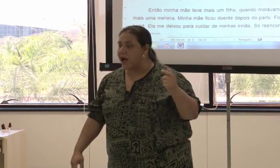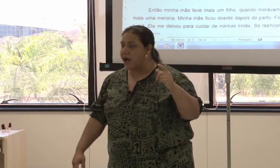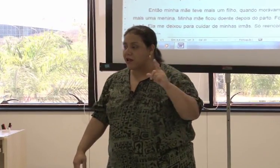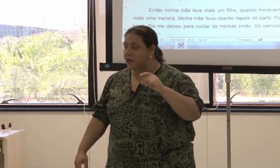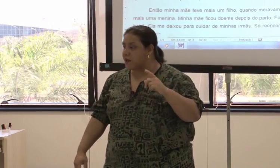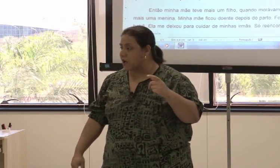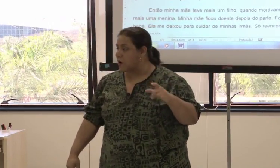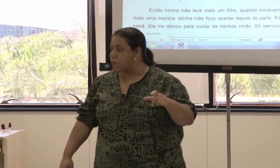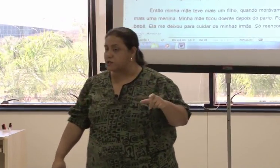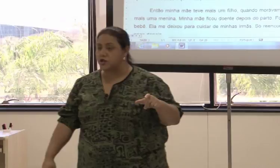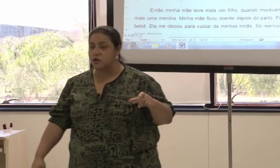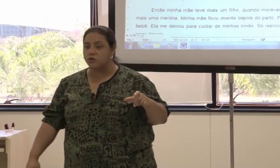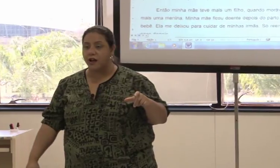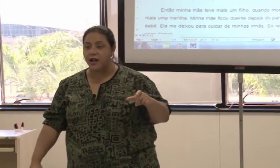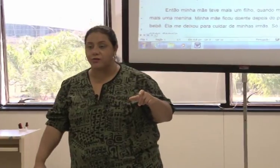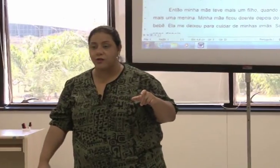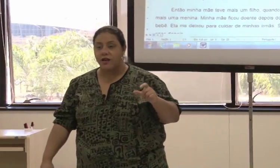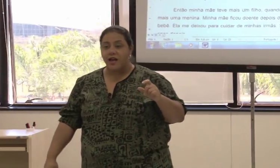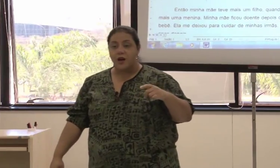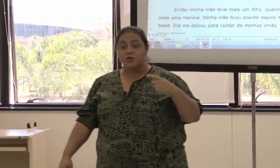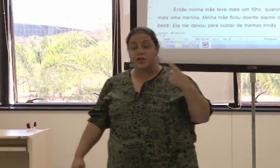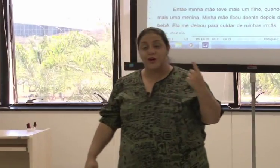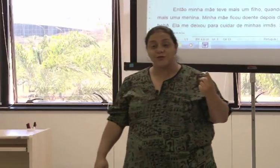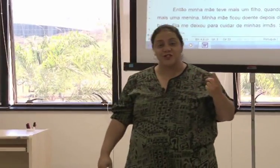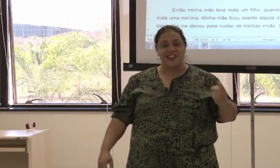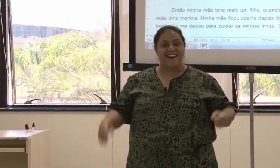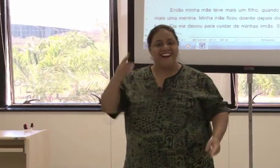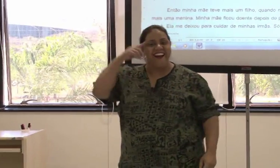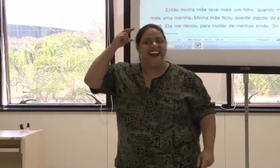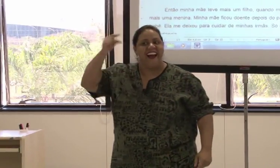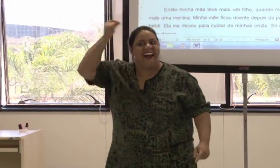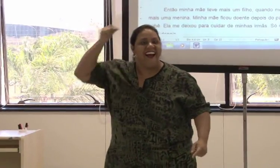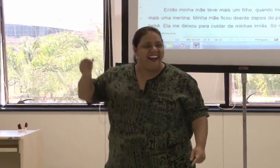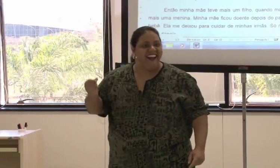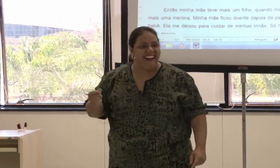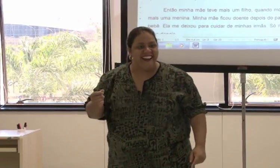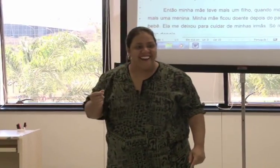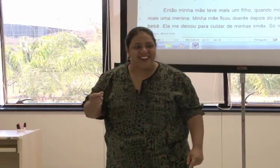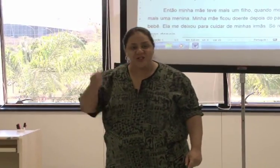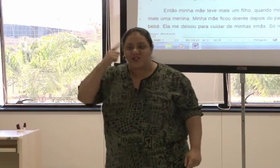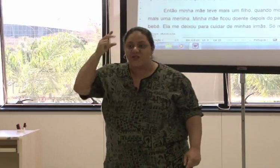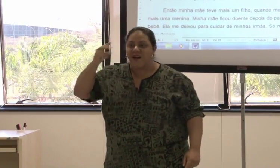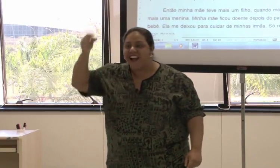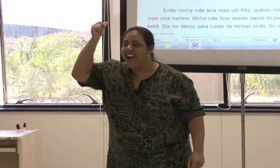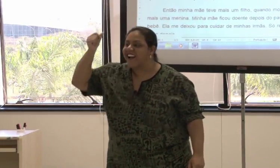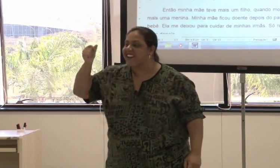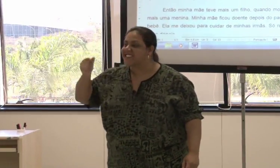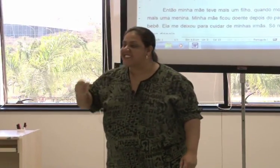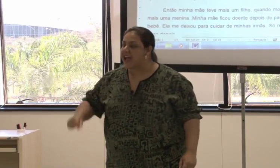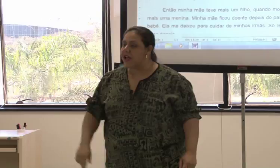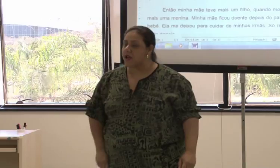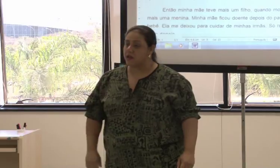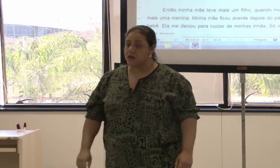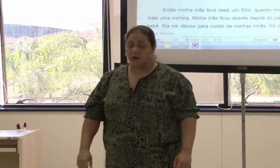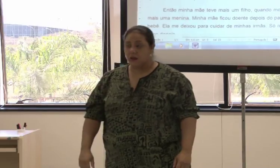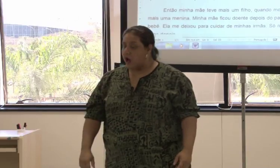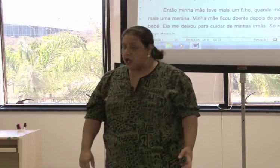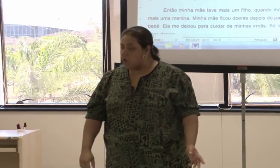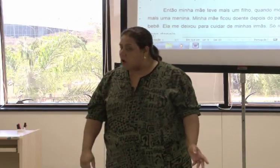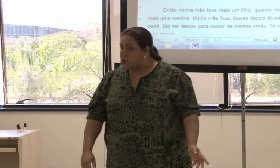mergulhar e brincar com peixinho dourado? Eu tinha um dia que eu tive uma grande ideia. Aí não é uma